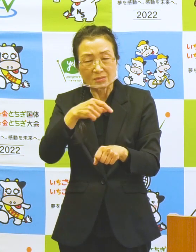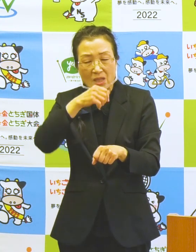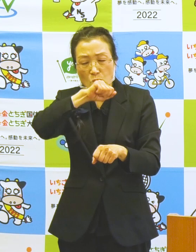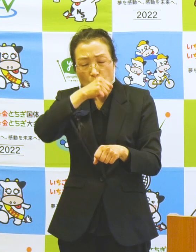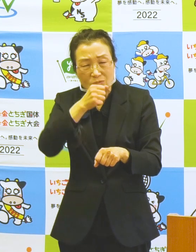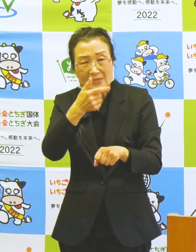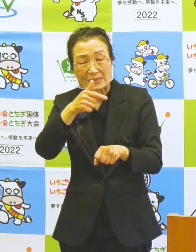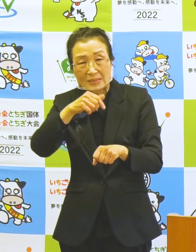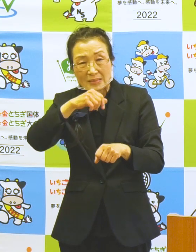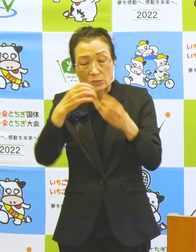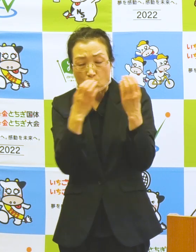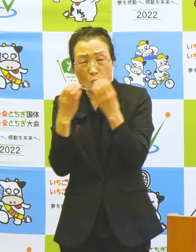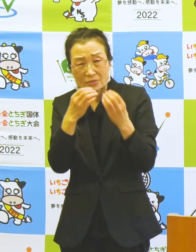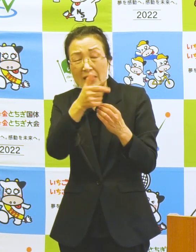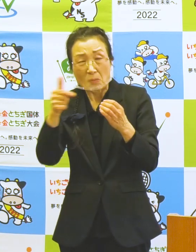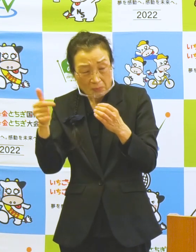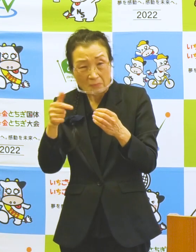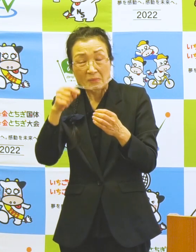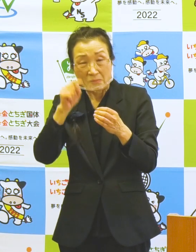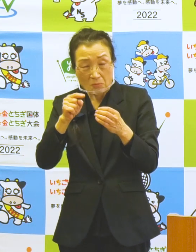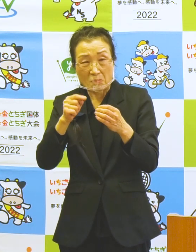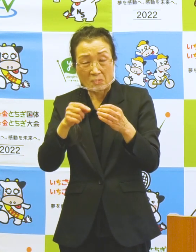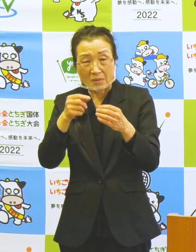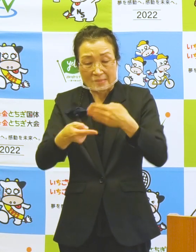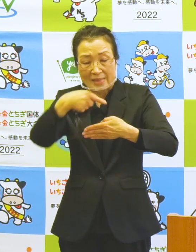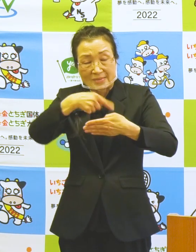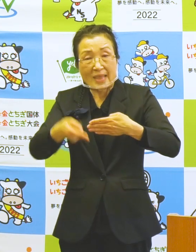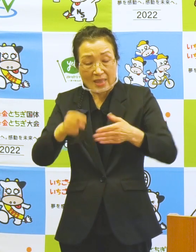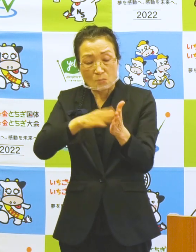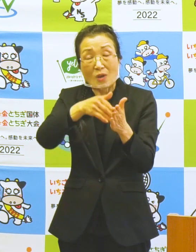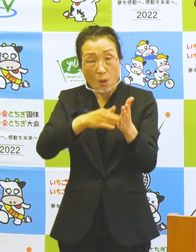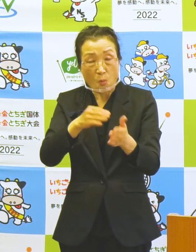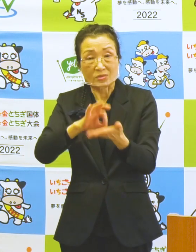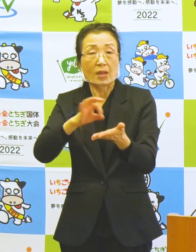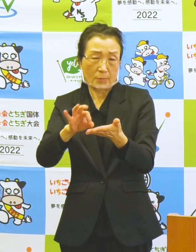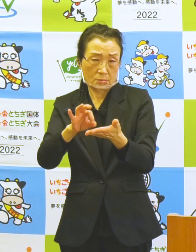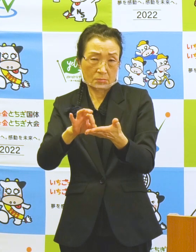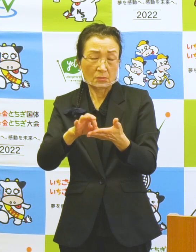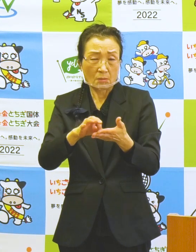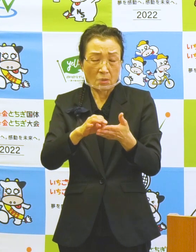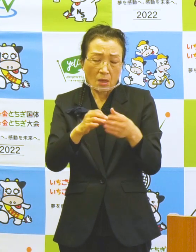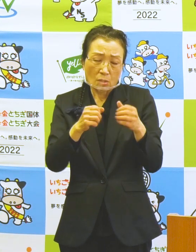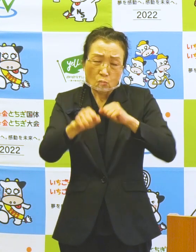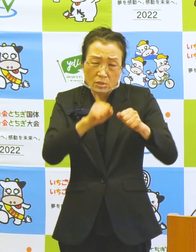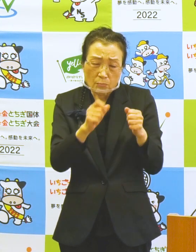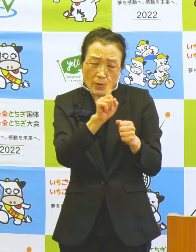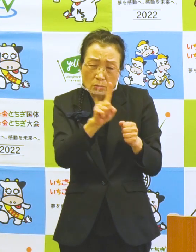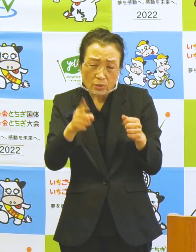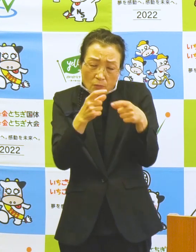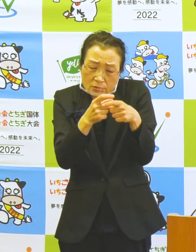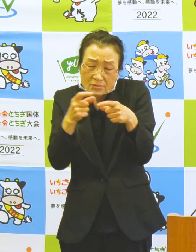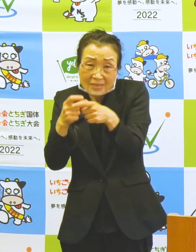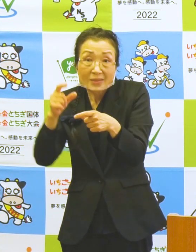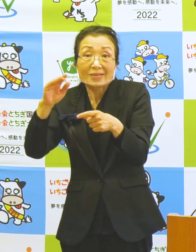。一つ一つの取り組みは小さいものかもしれませんが、本市が掲げる持続可